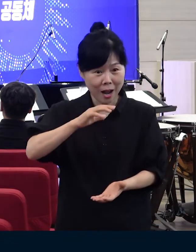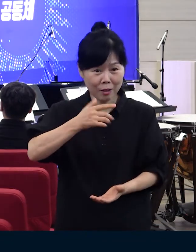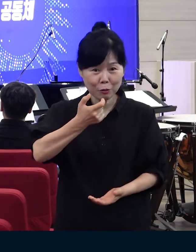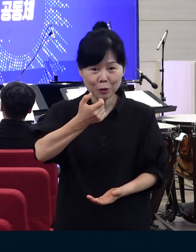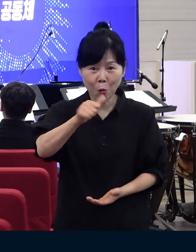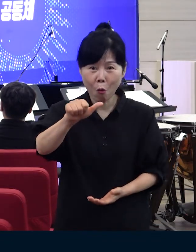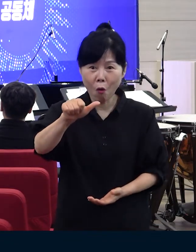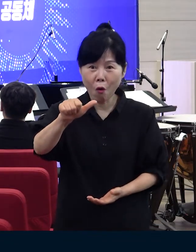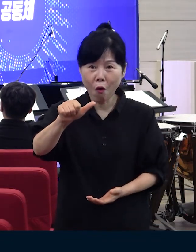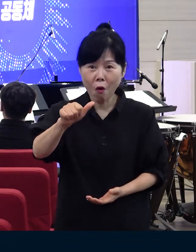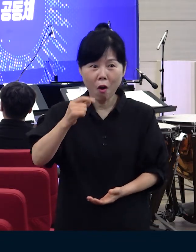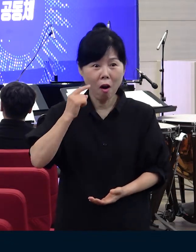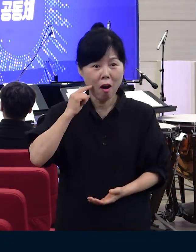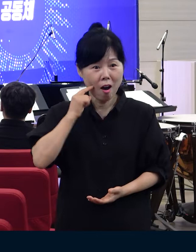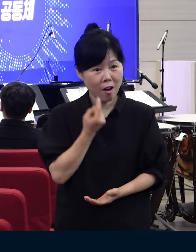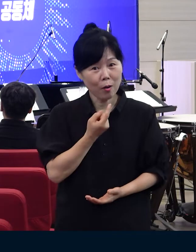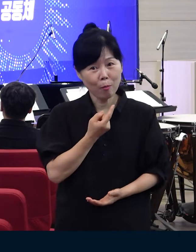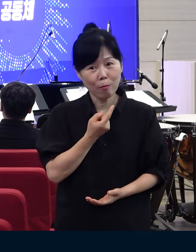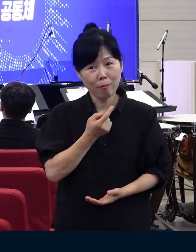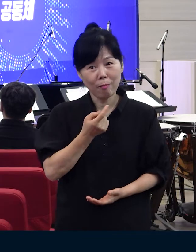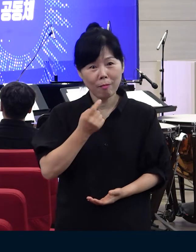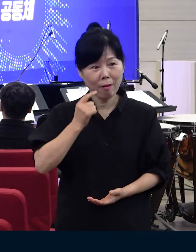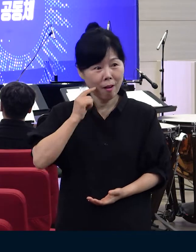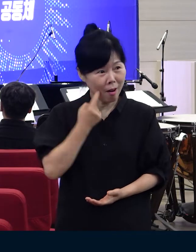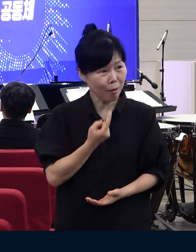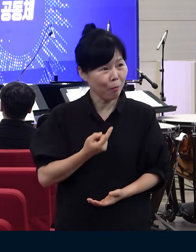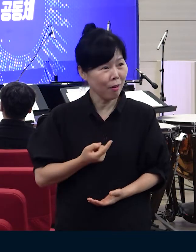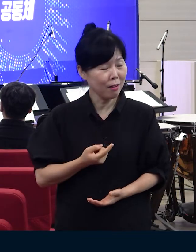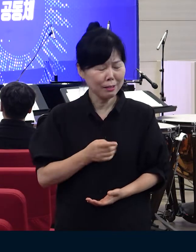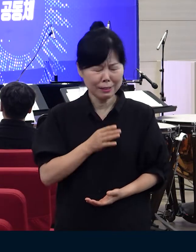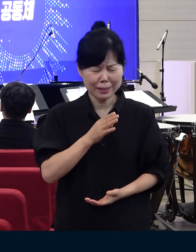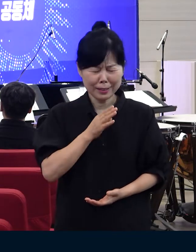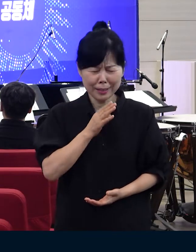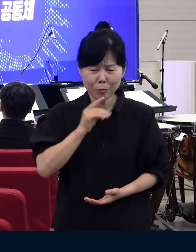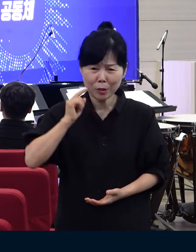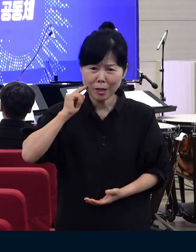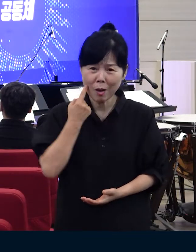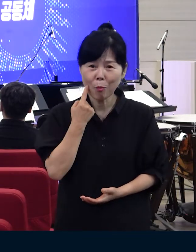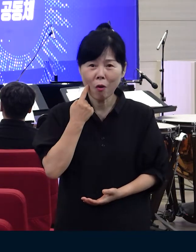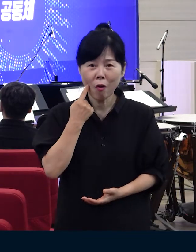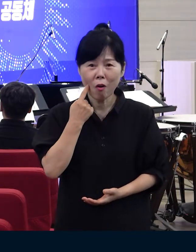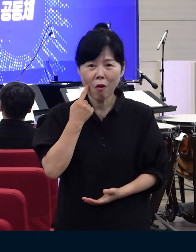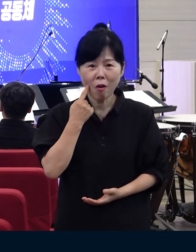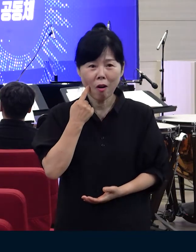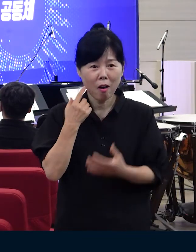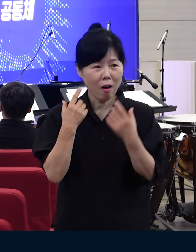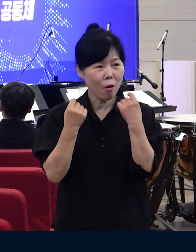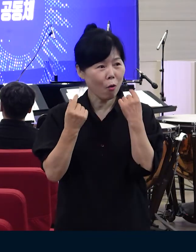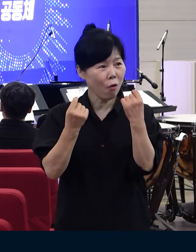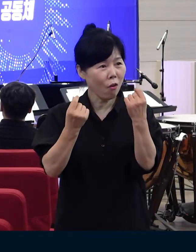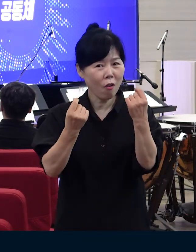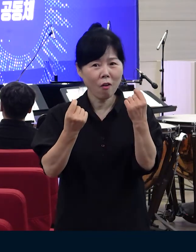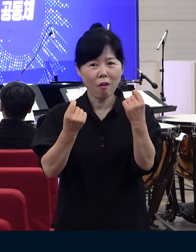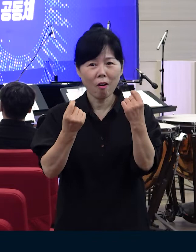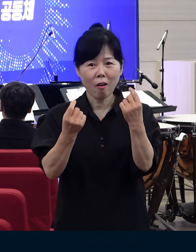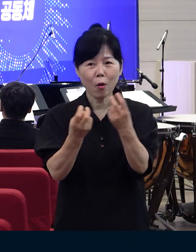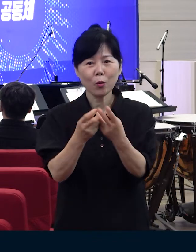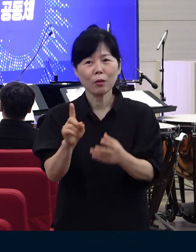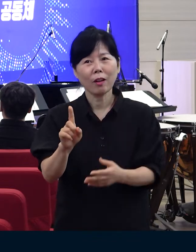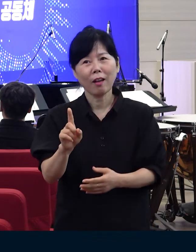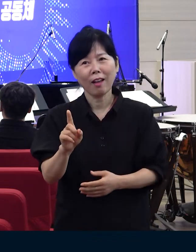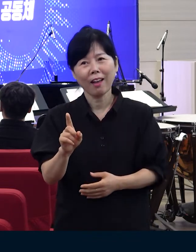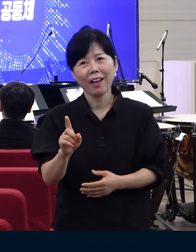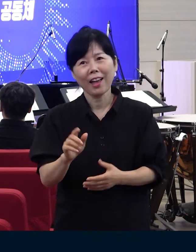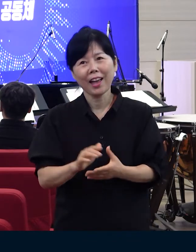되었는데도 이렇게 아름다울 수 있느냐, 이렇게 치명적인 미모를 유지할 수가 있느냐. 아마 이